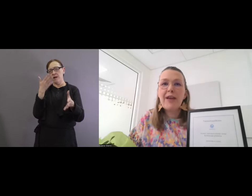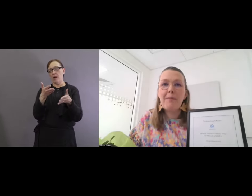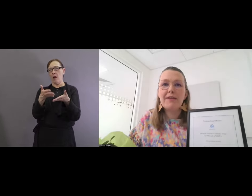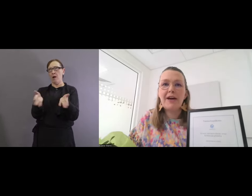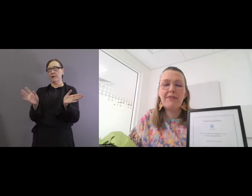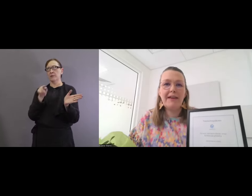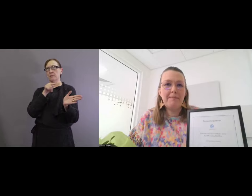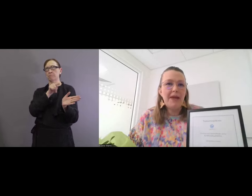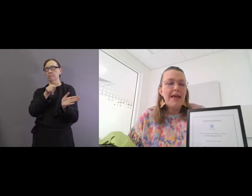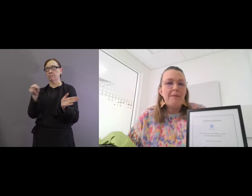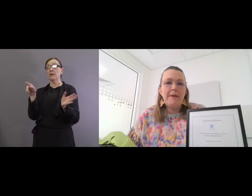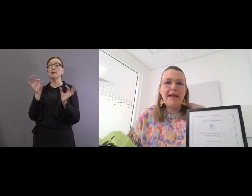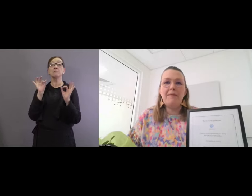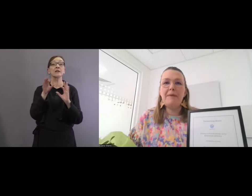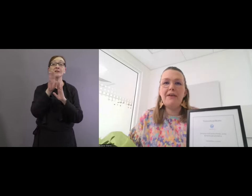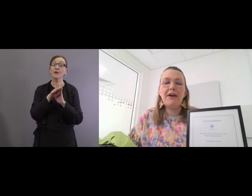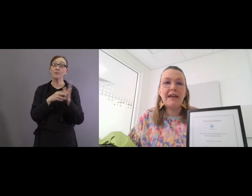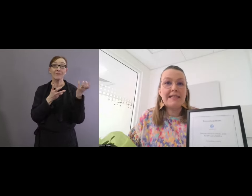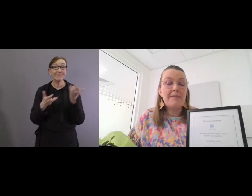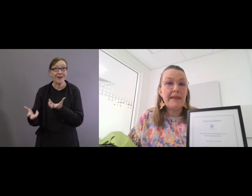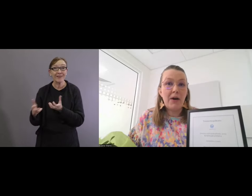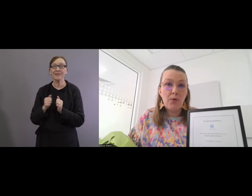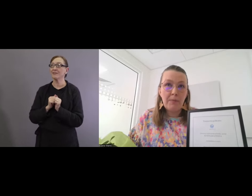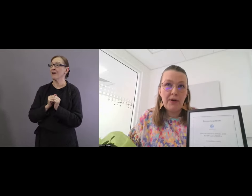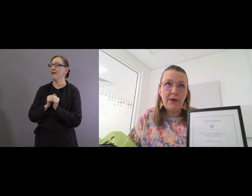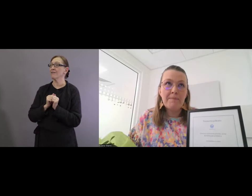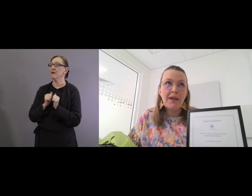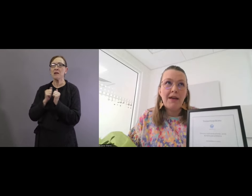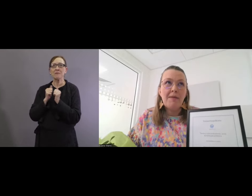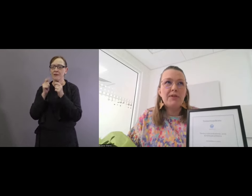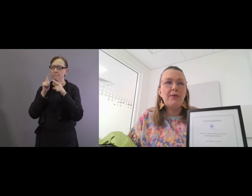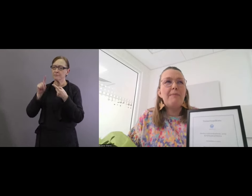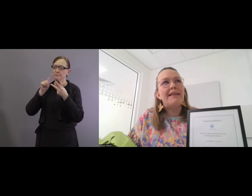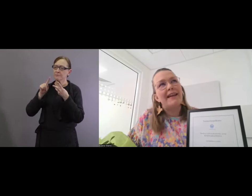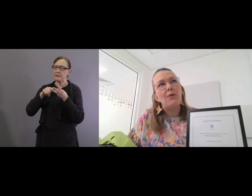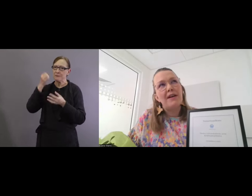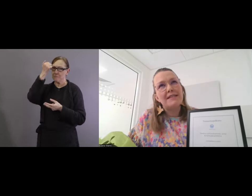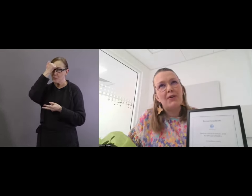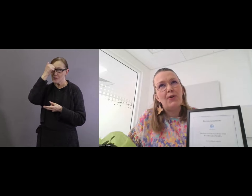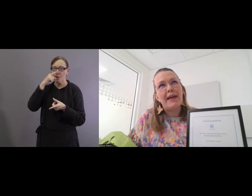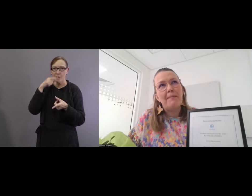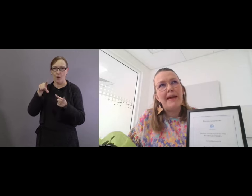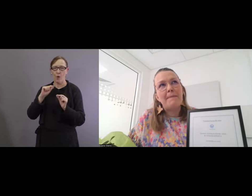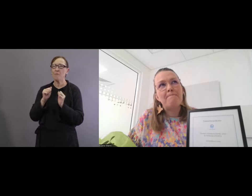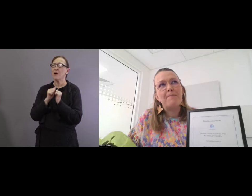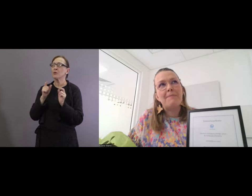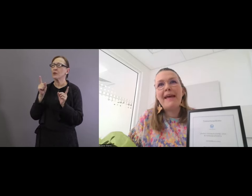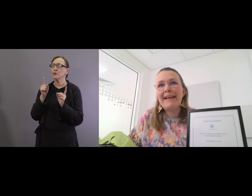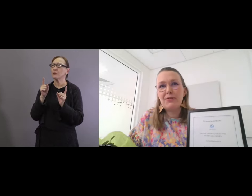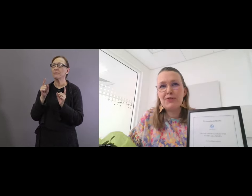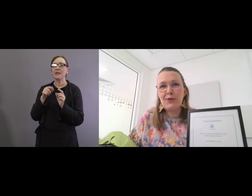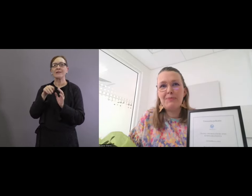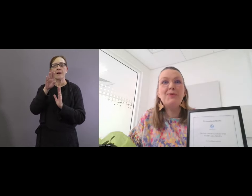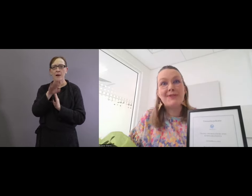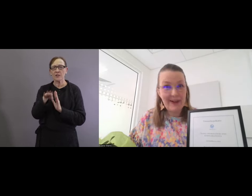minkälaista ohjelmaa tarvitaan ja mitä kaikkea siihen pitää huomioida. Mutta ylipäätään niin kuin lastenohjelmien